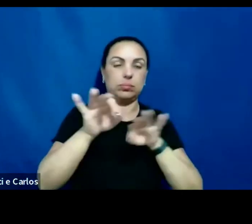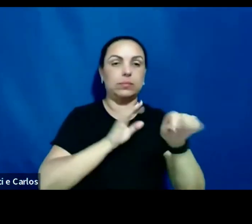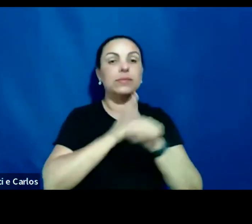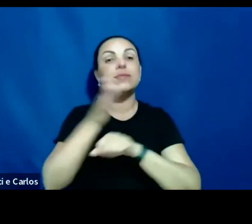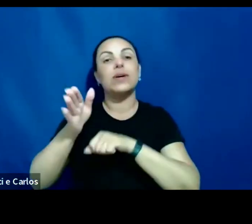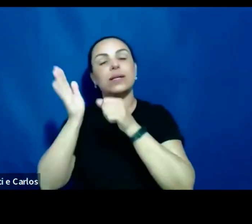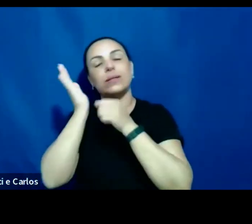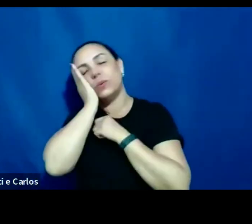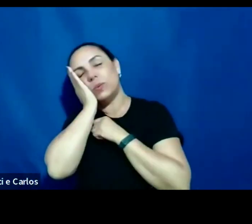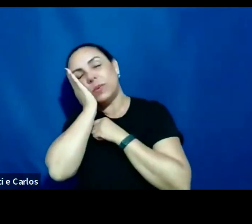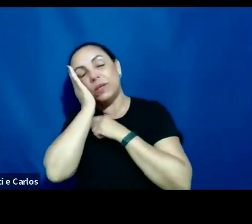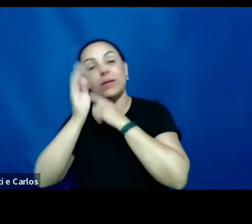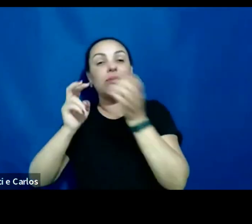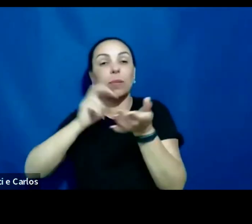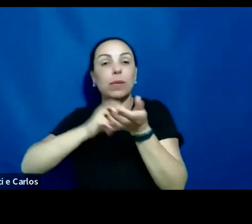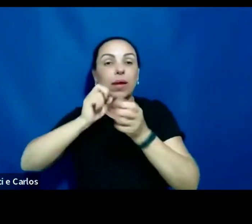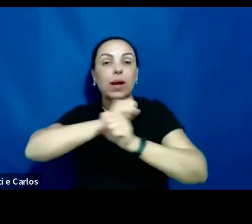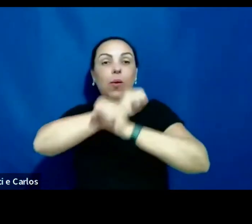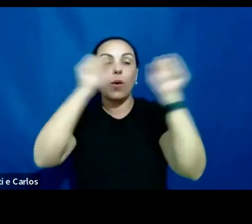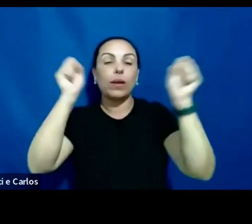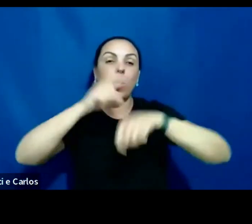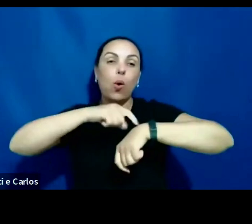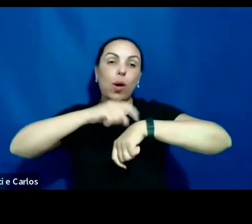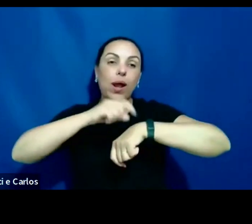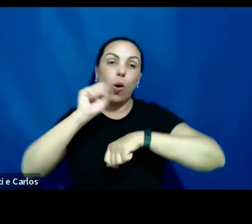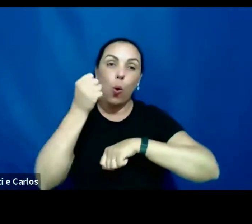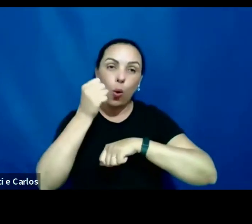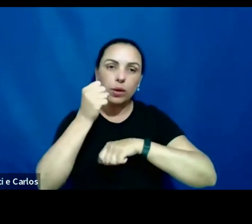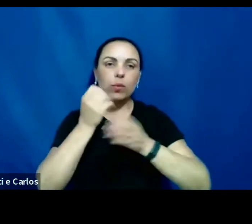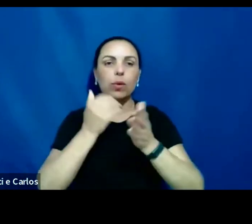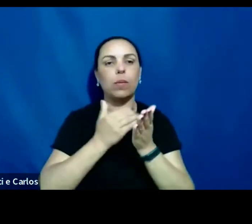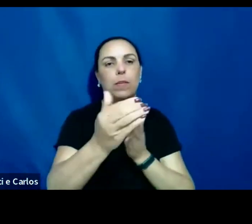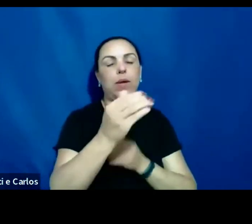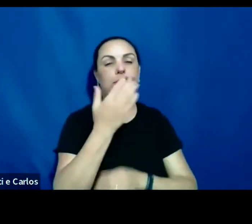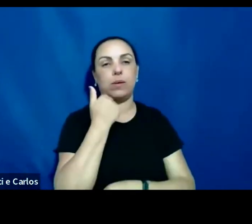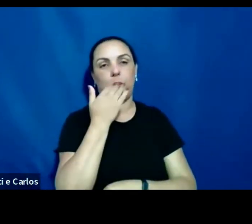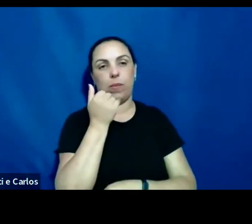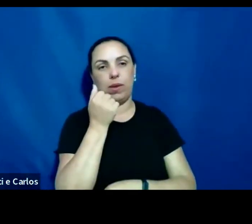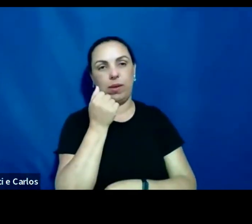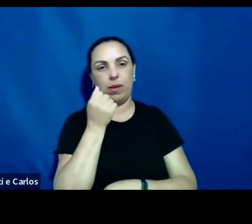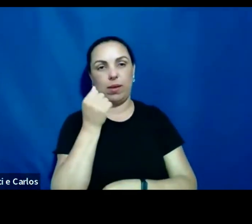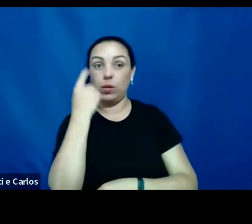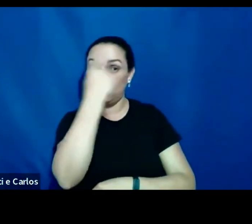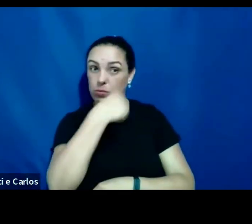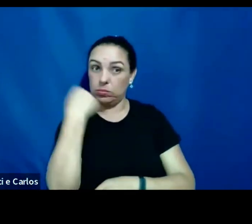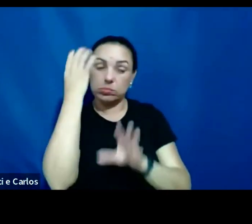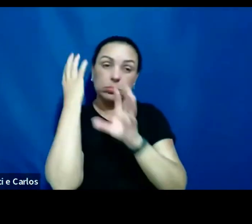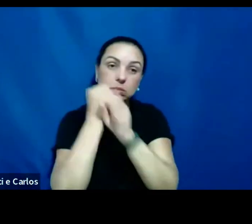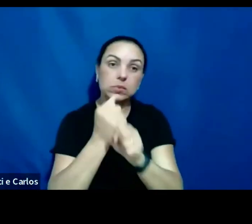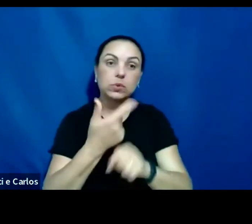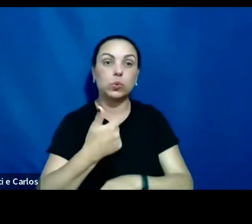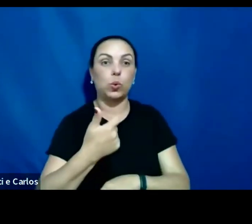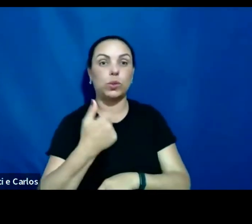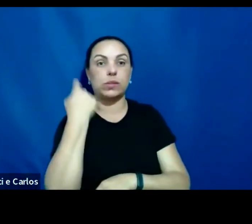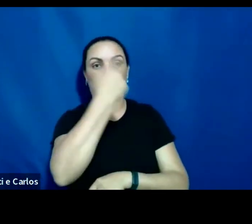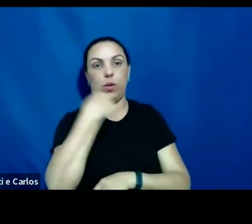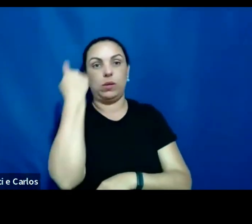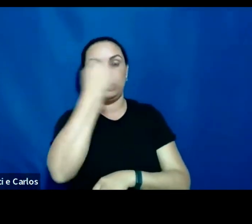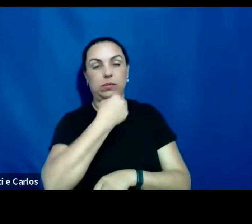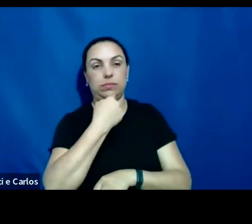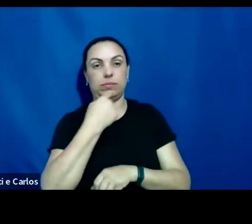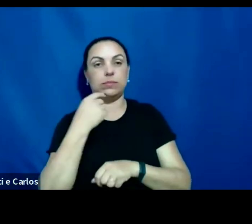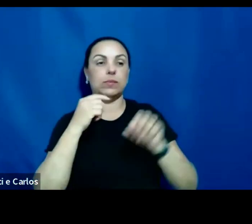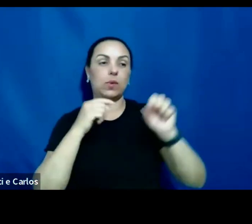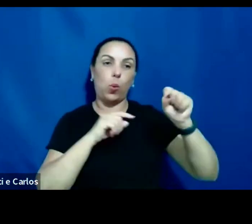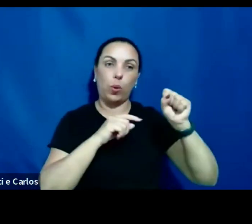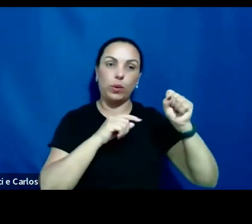tinha energia elétrica. Então dava 6, antes das 6, 5, 4:30 da tarde, 5 horas as pessoas estavam jantando. Para no outro dia levantar às